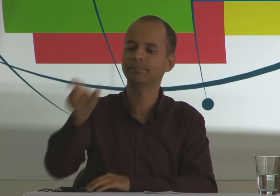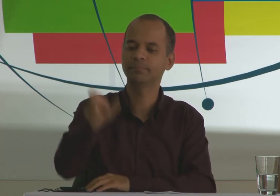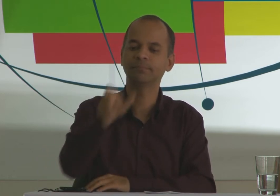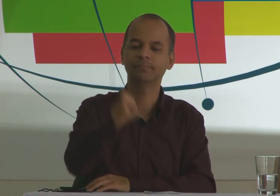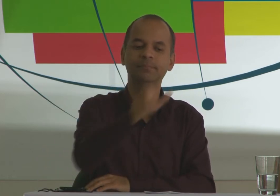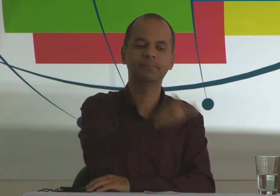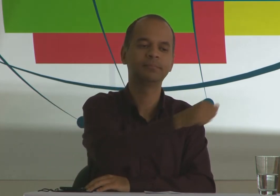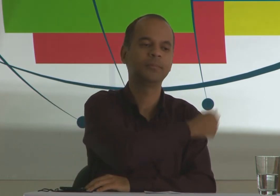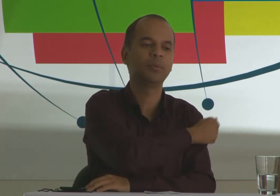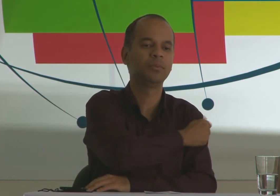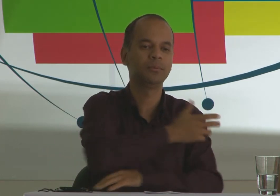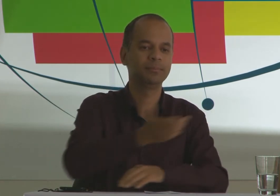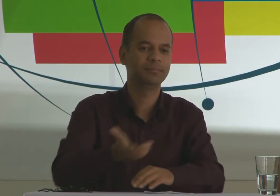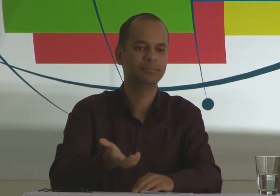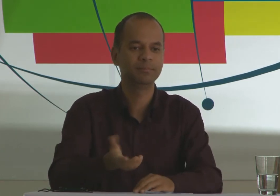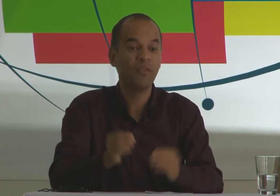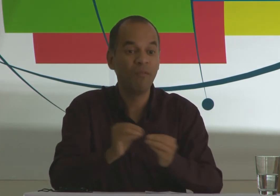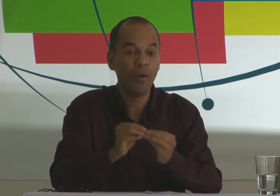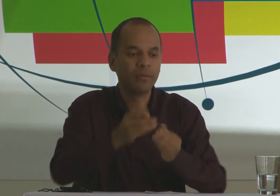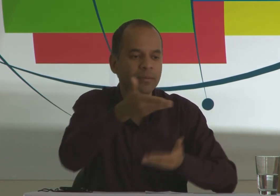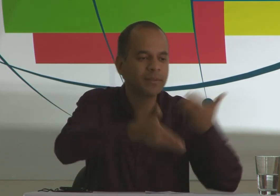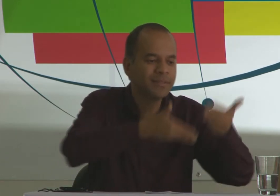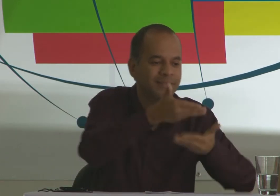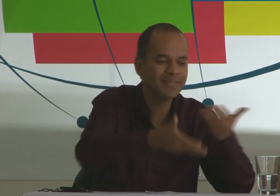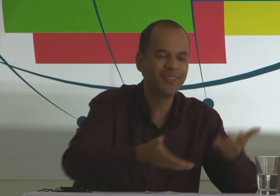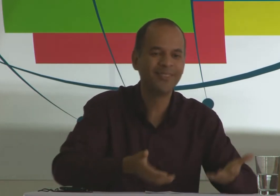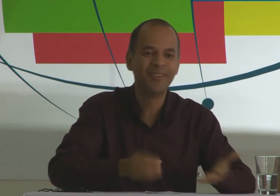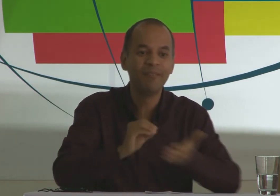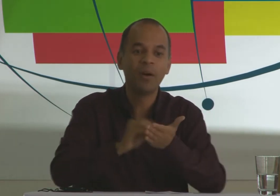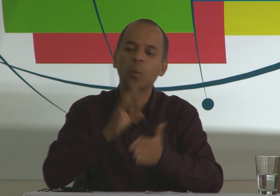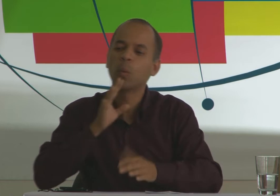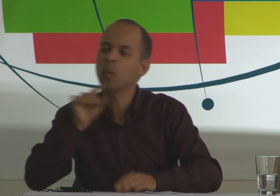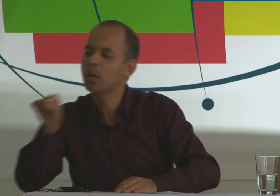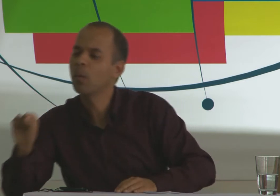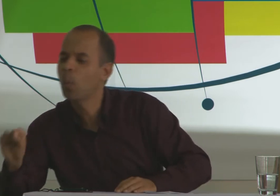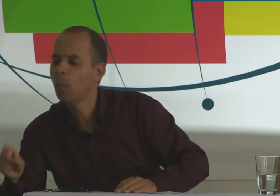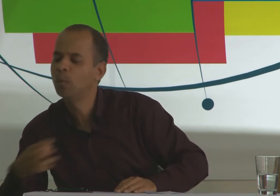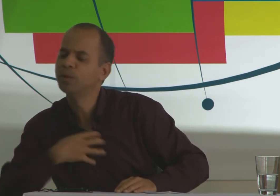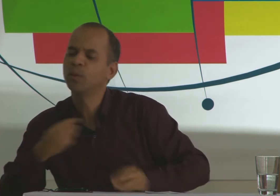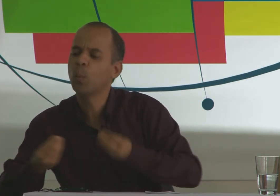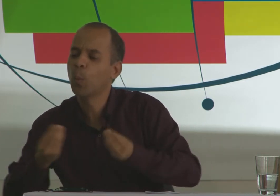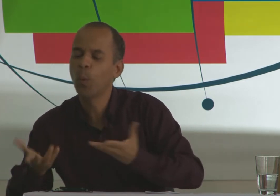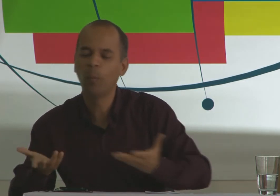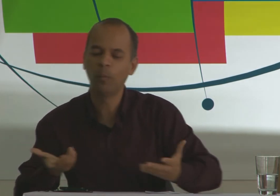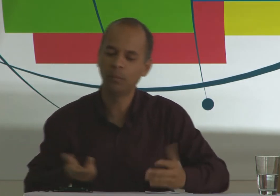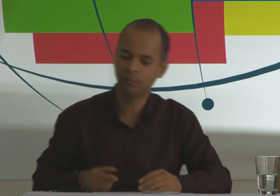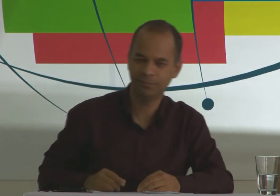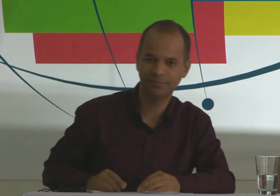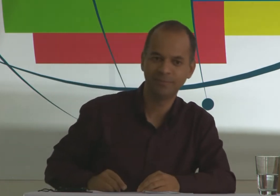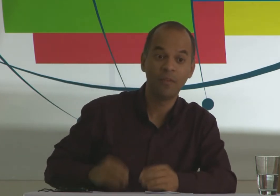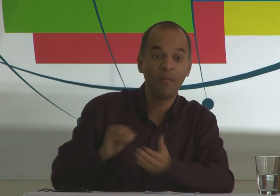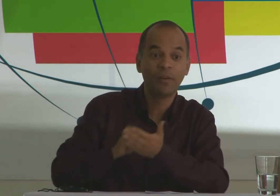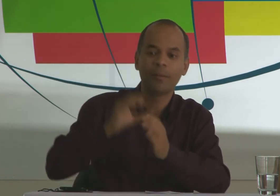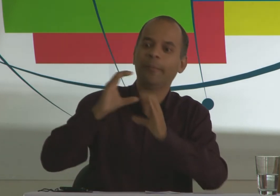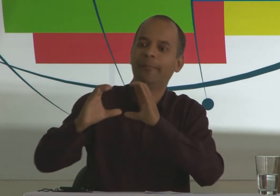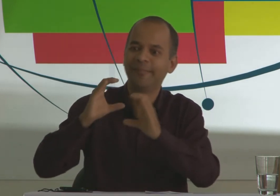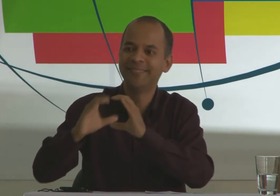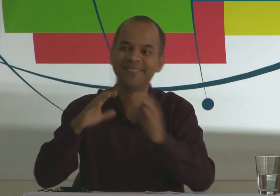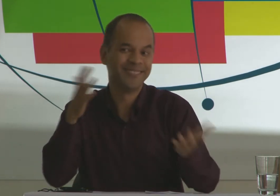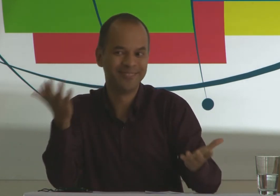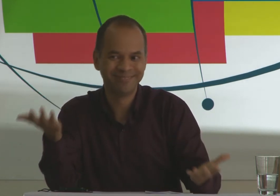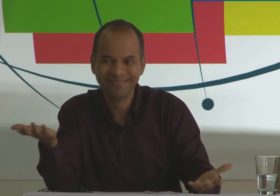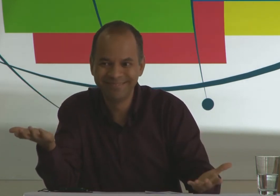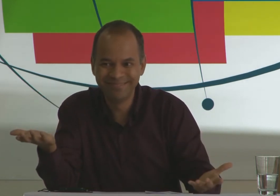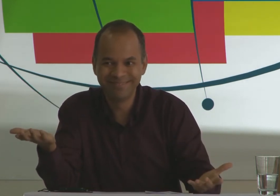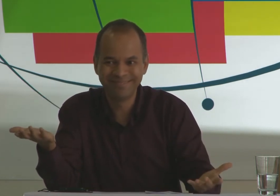importante. Essa relação ela é essencial e se estabelece entre o professor e o aluno, né? Porque senão parece que falta